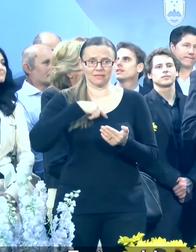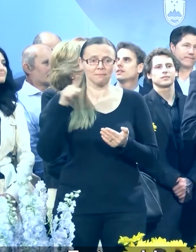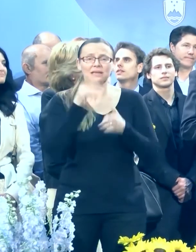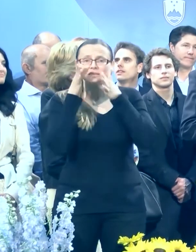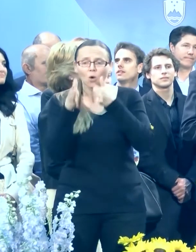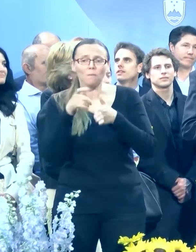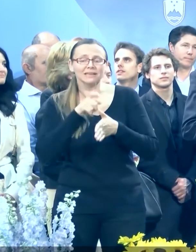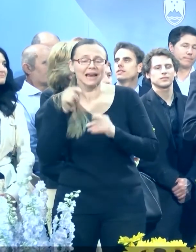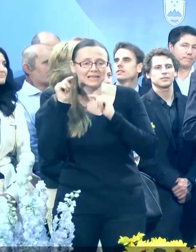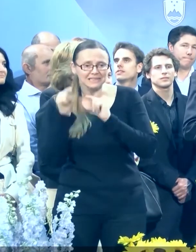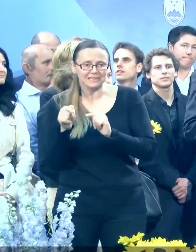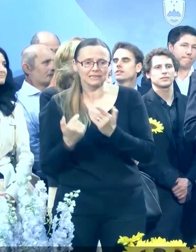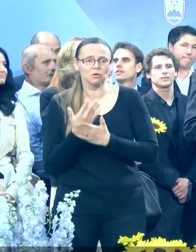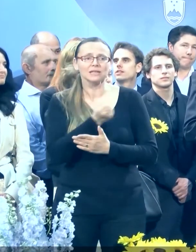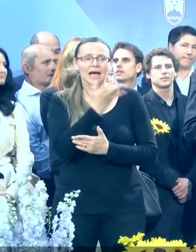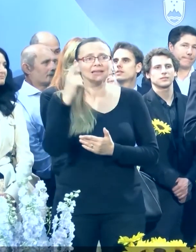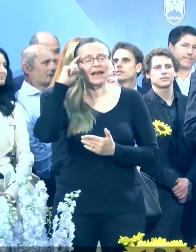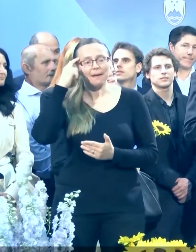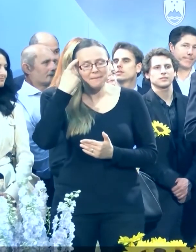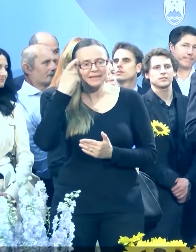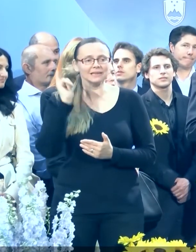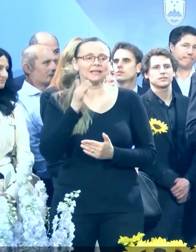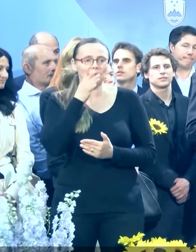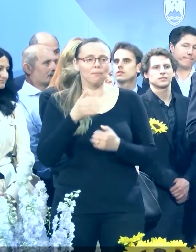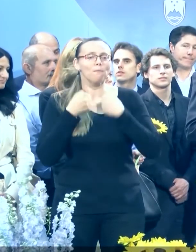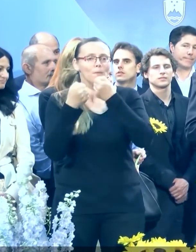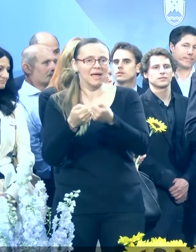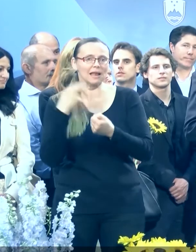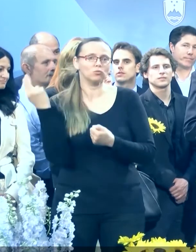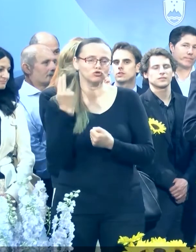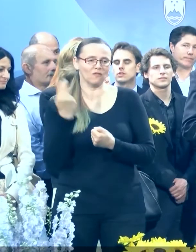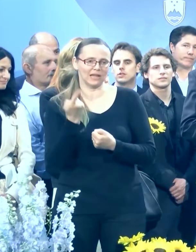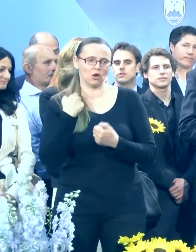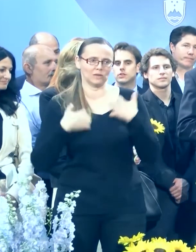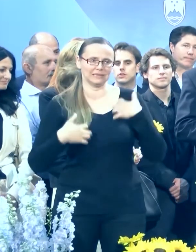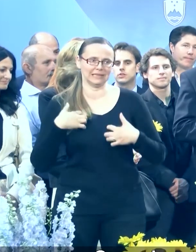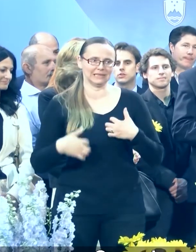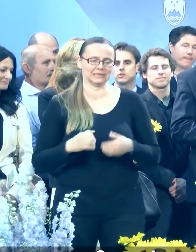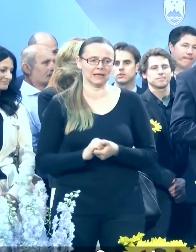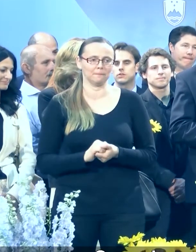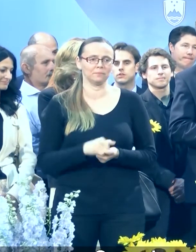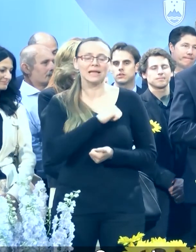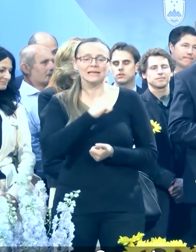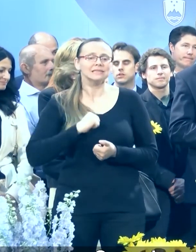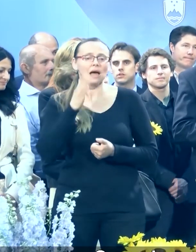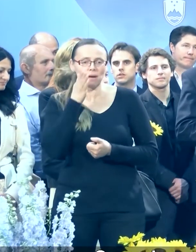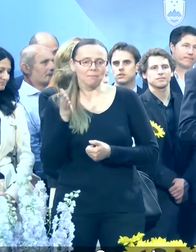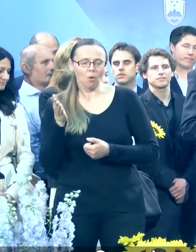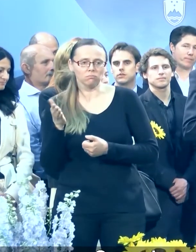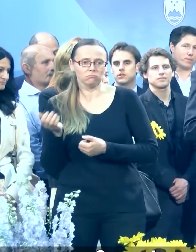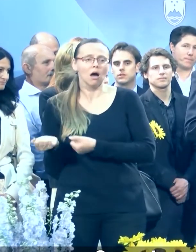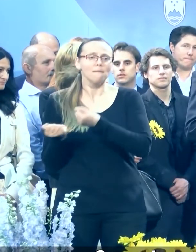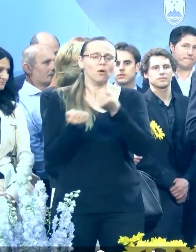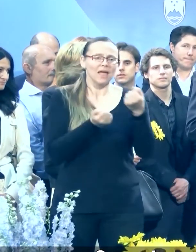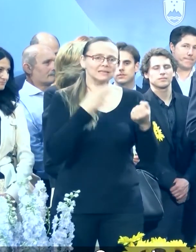glas tistemu, za katerega menite, da bo popeljal Slovenijo iz krize. Sama bom ponesla